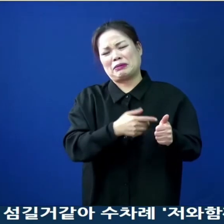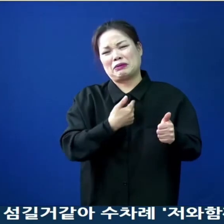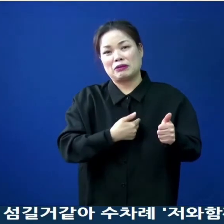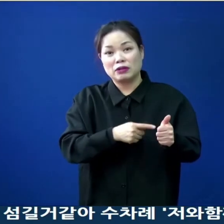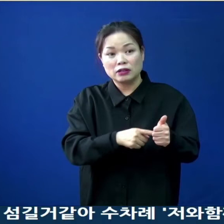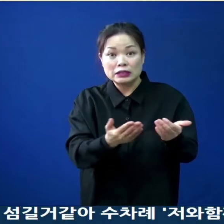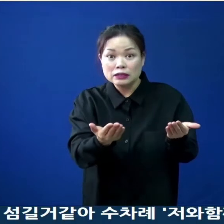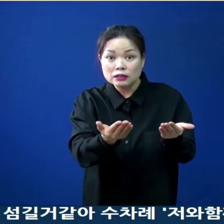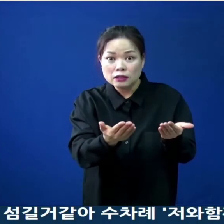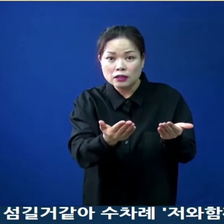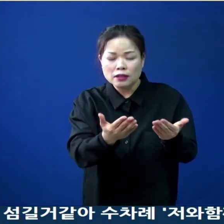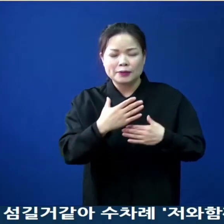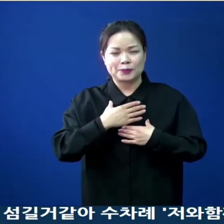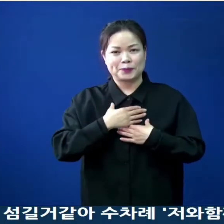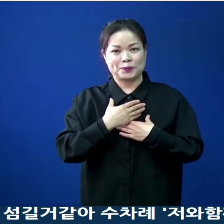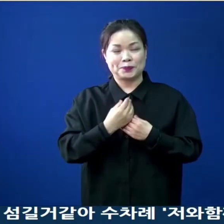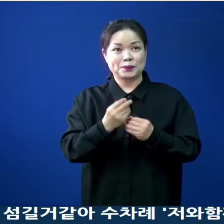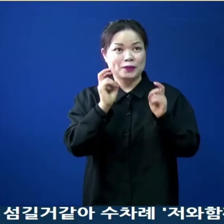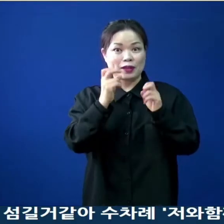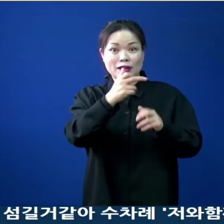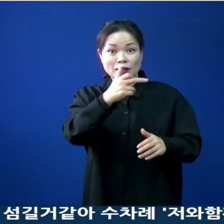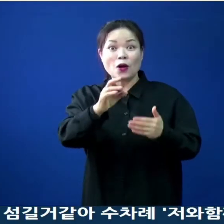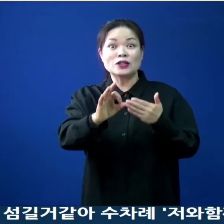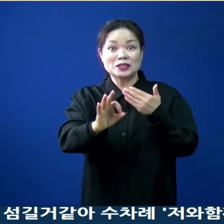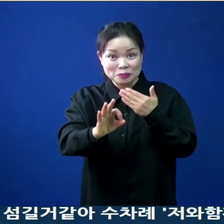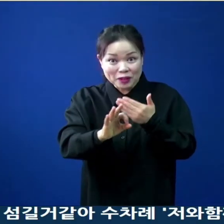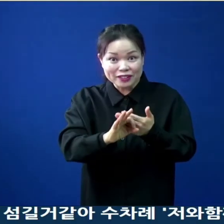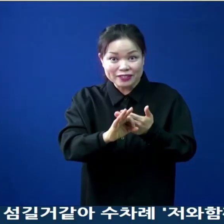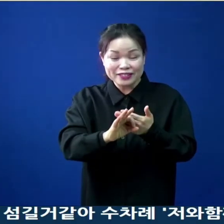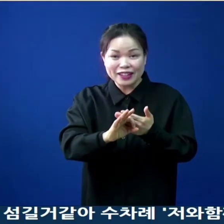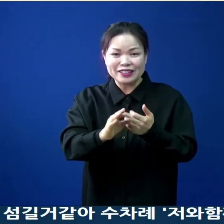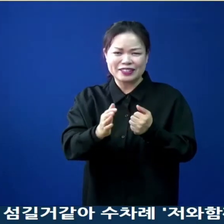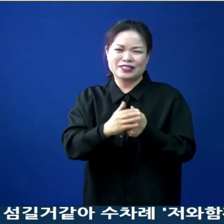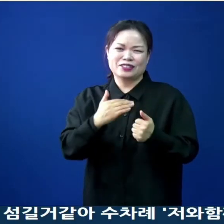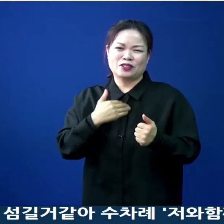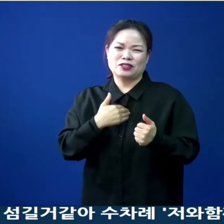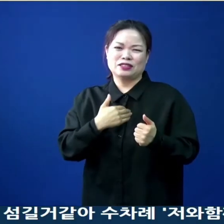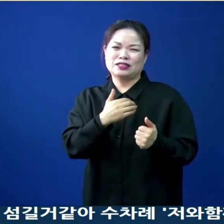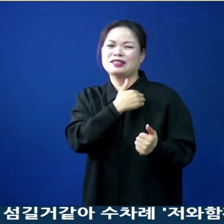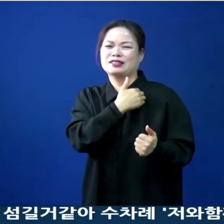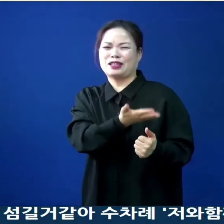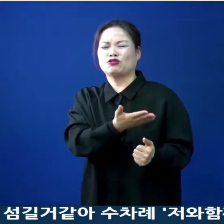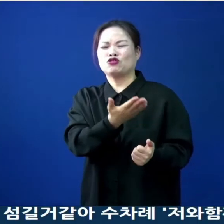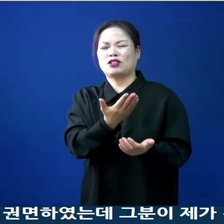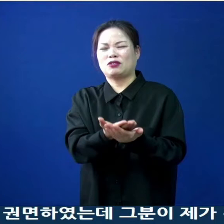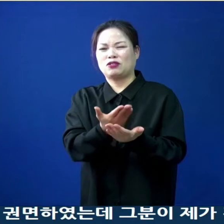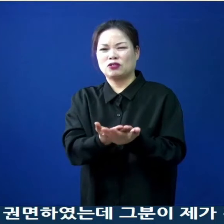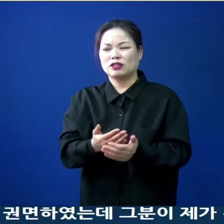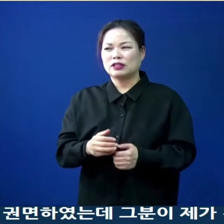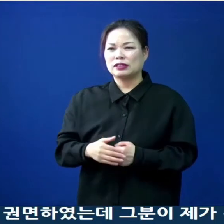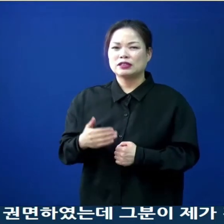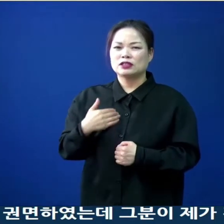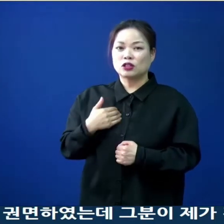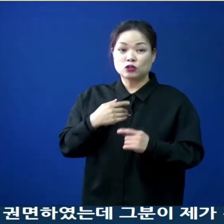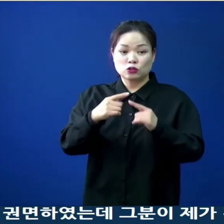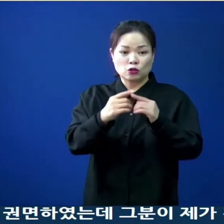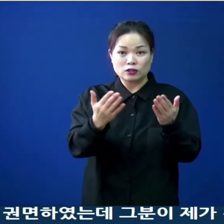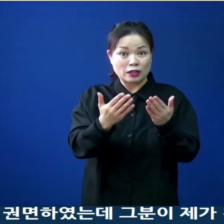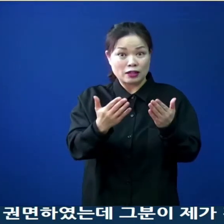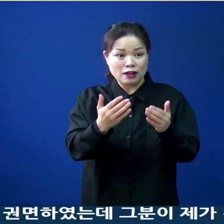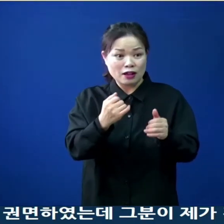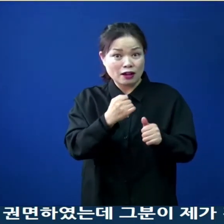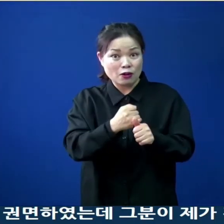제 사업이 안정되고 회사가 커지면 그때 할 테니 저를 그냥 두십시오. 제게 교회